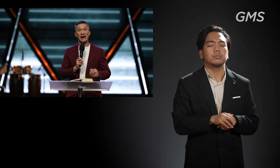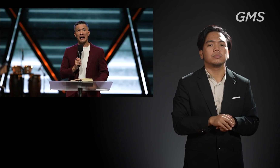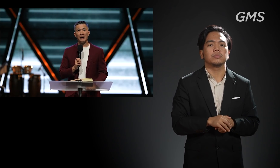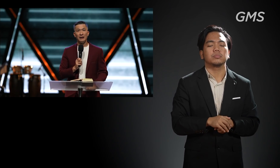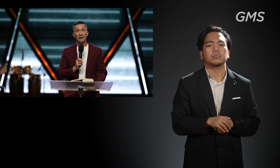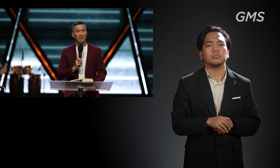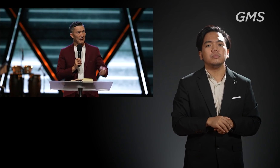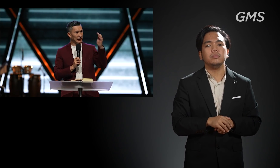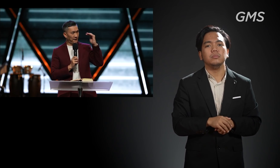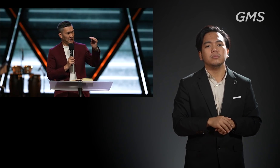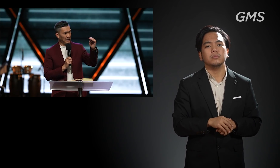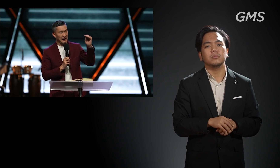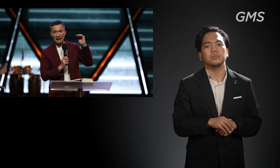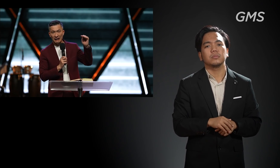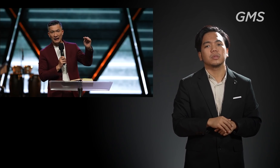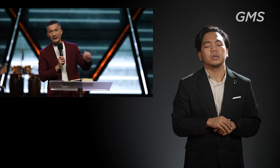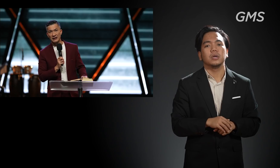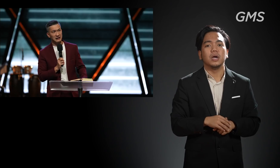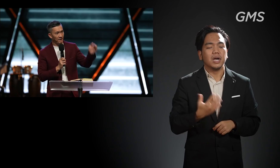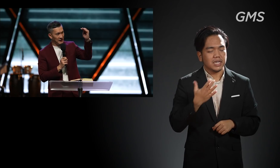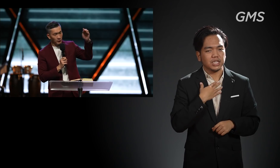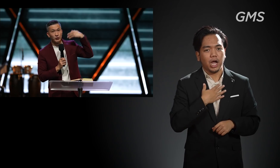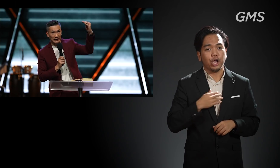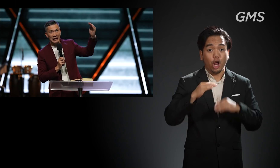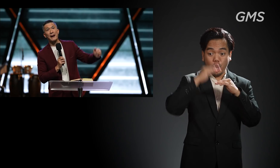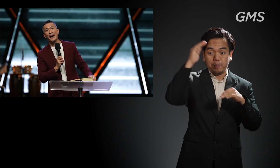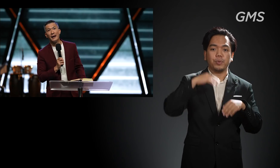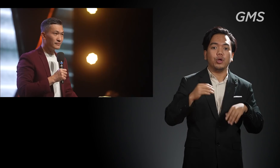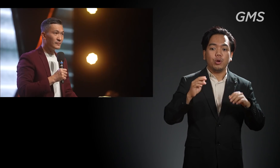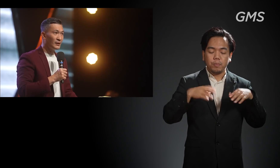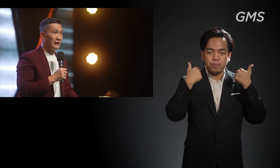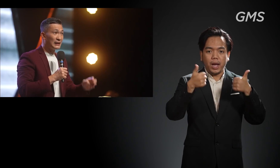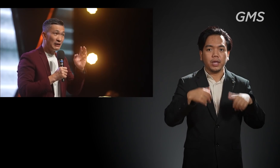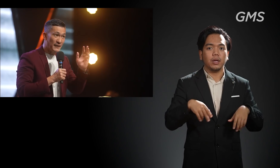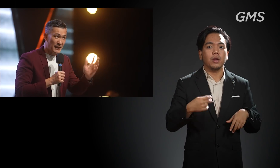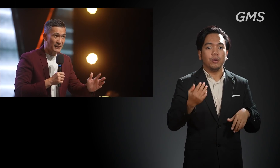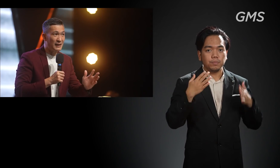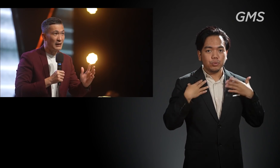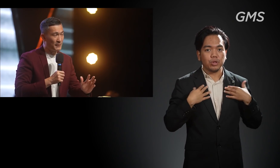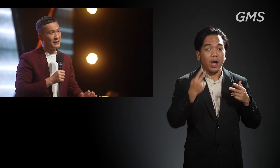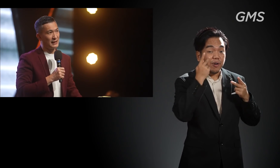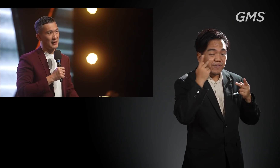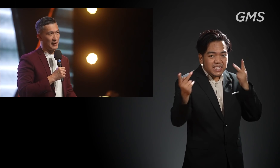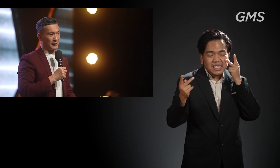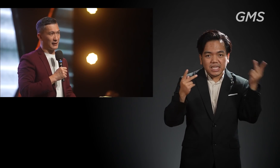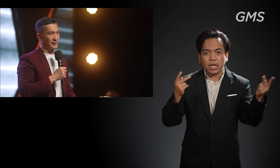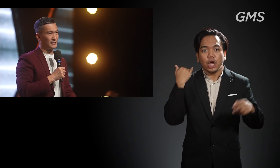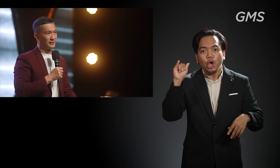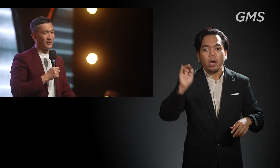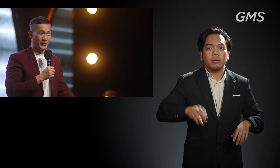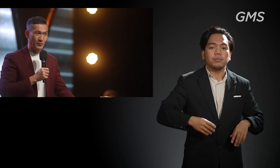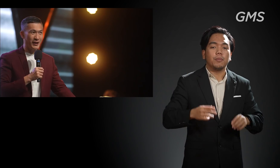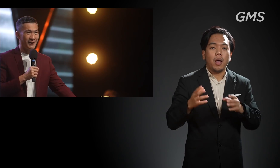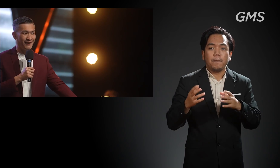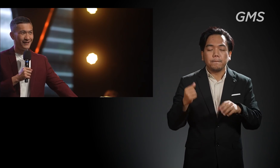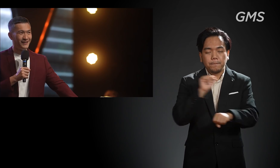masuk akal, memiliki visi dengan anak-anak tangga yang jelas, dan visi itu mudah tercapai. Kita investasikan dalam pendidikan anak kita.